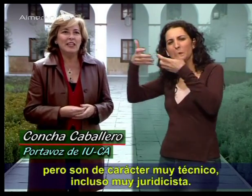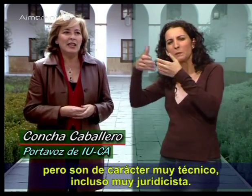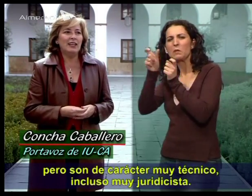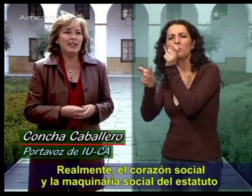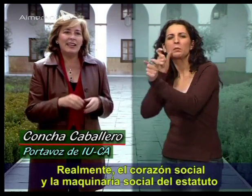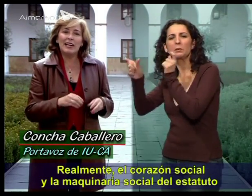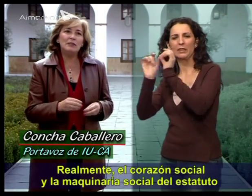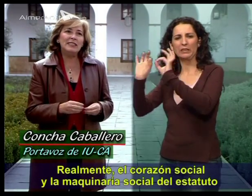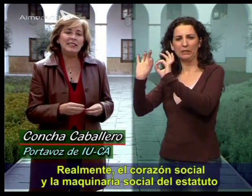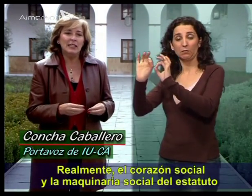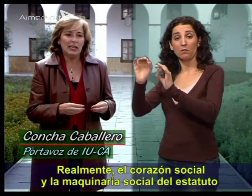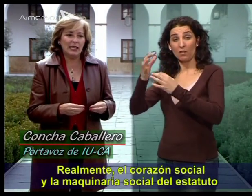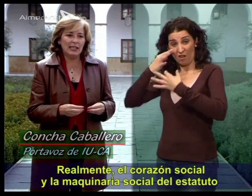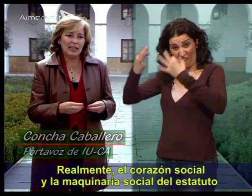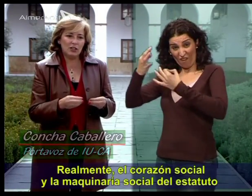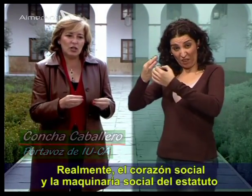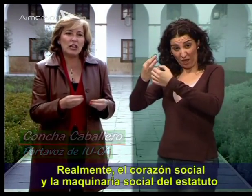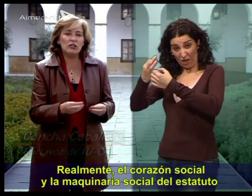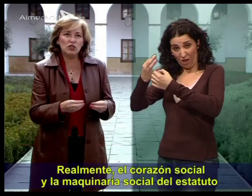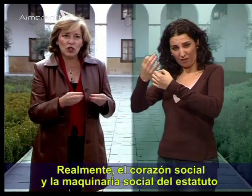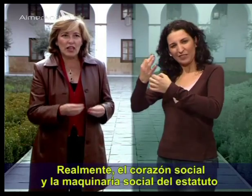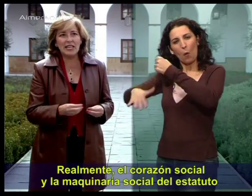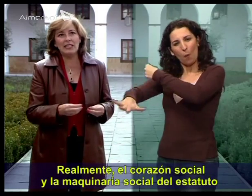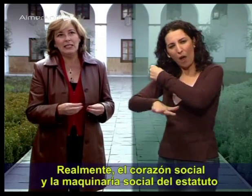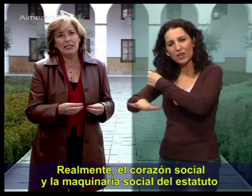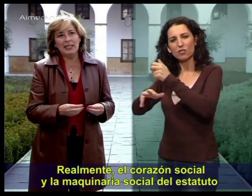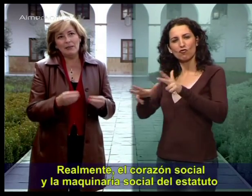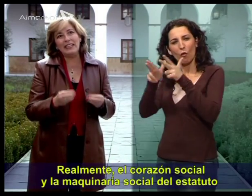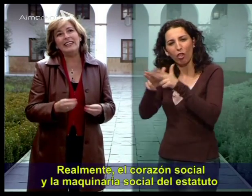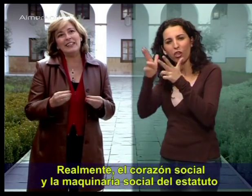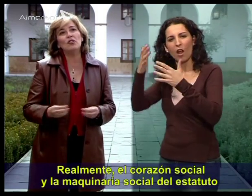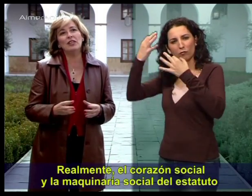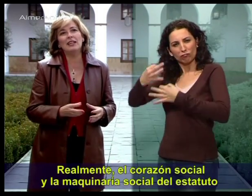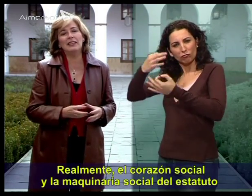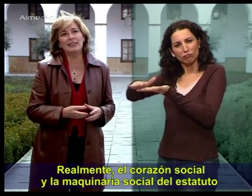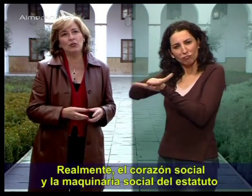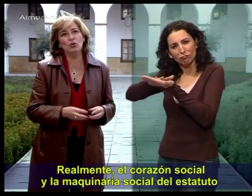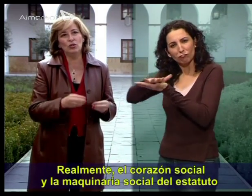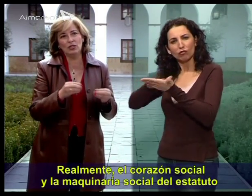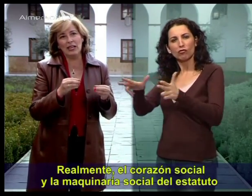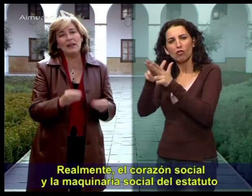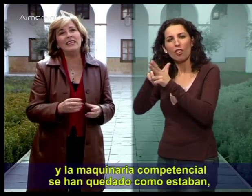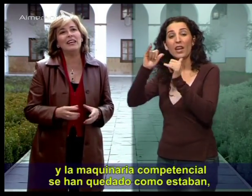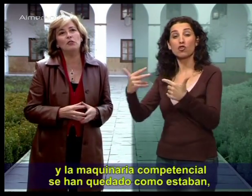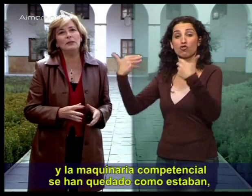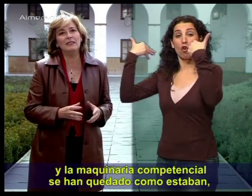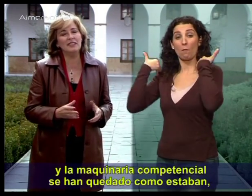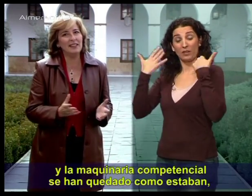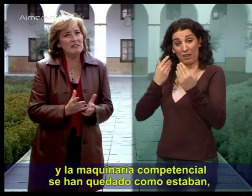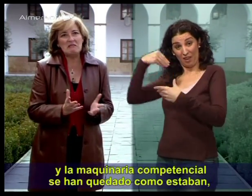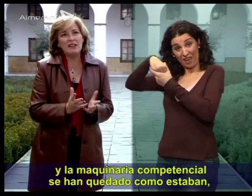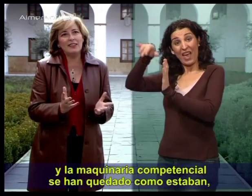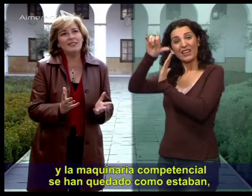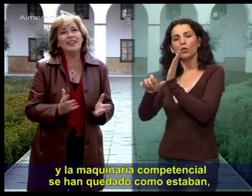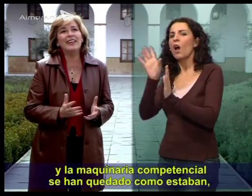juridicista. Realmente el corazón social y la maquinaria social del estatuto y la maquinaria